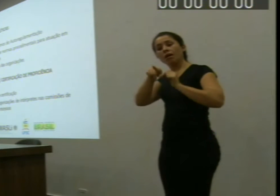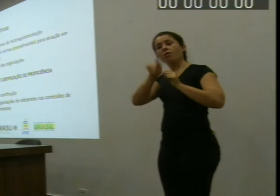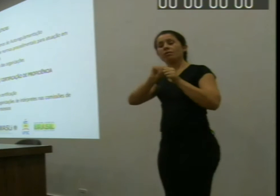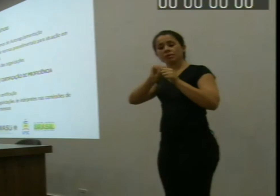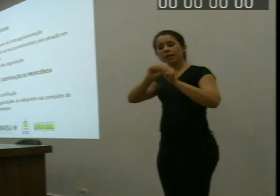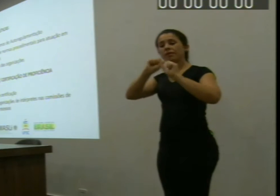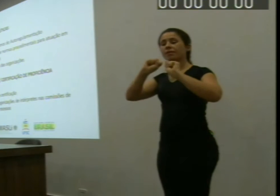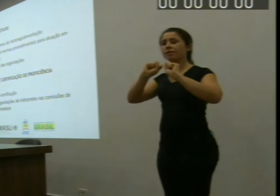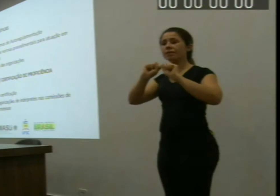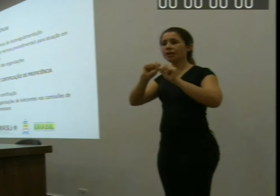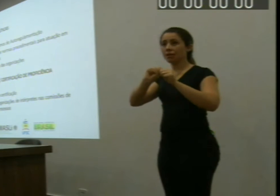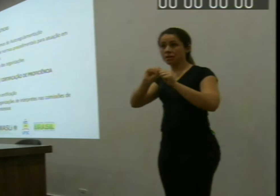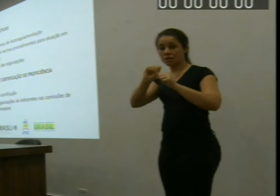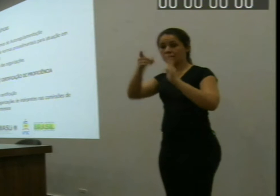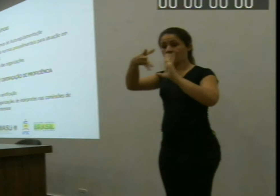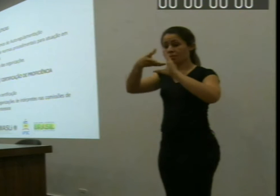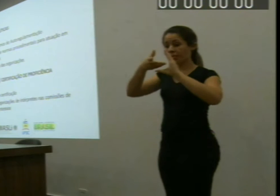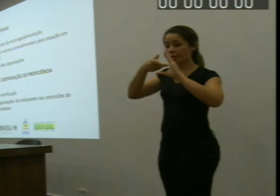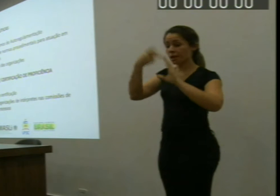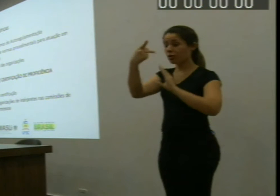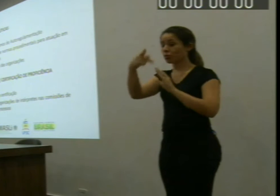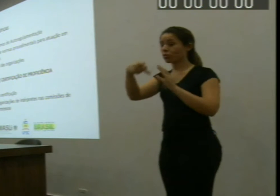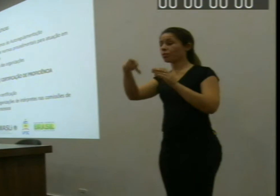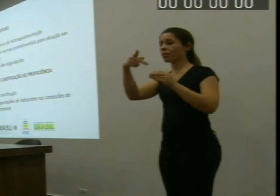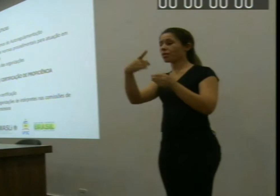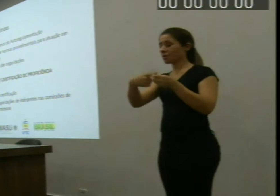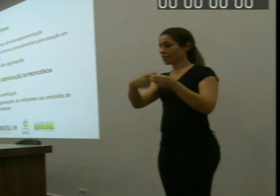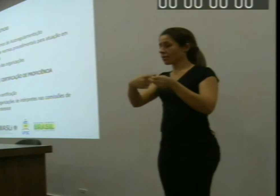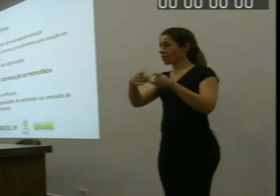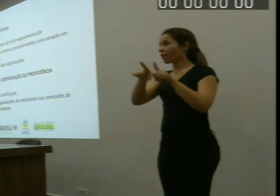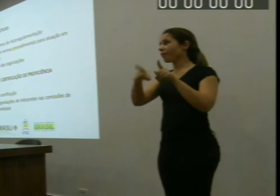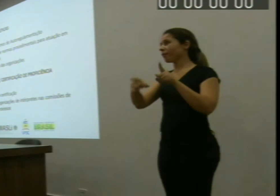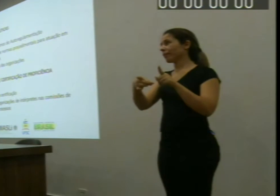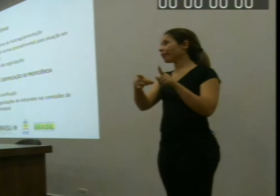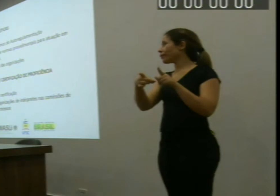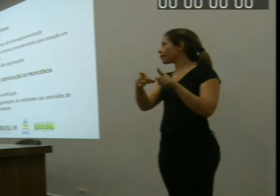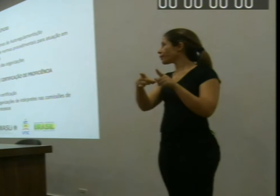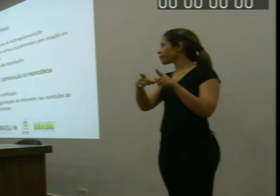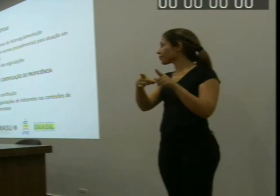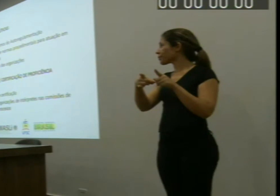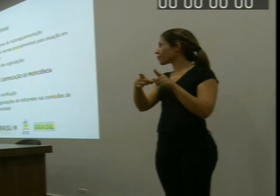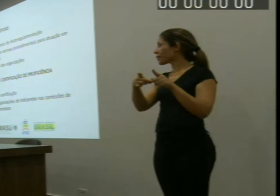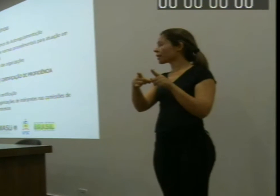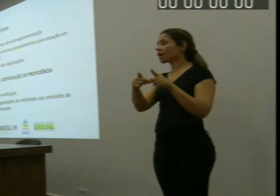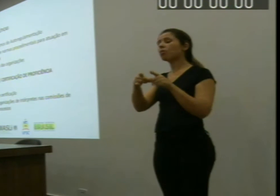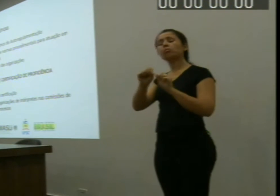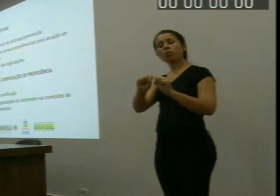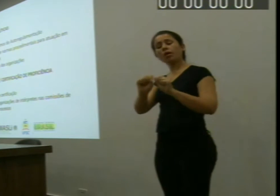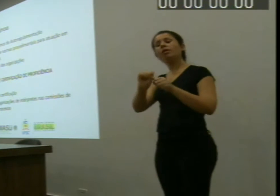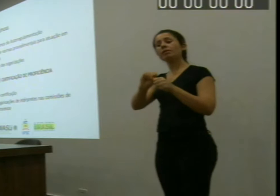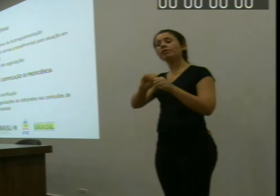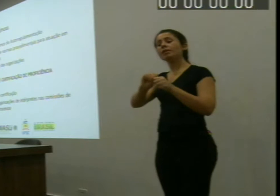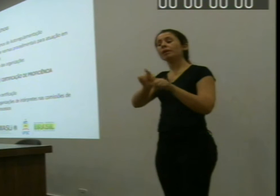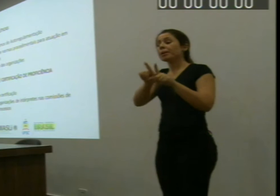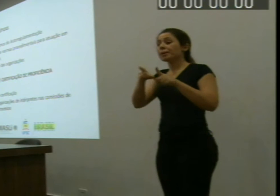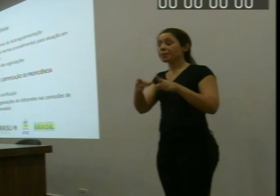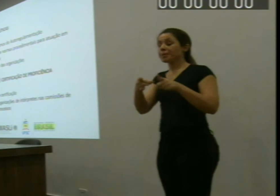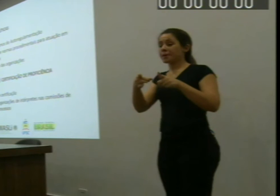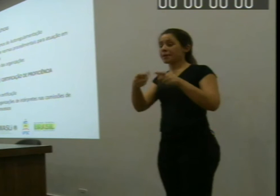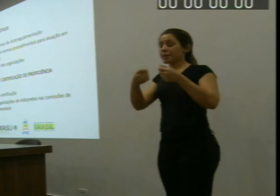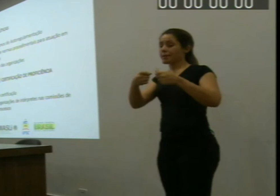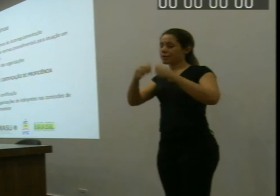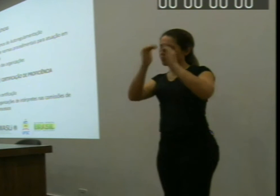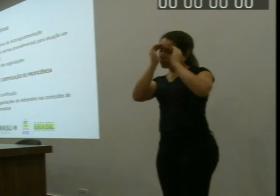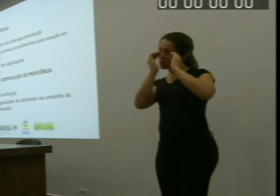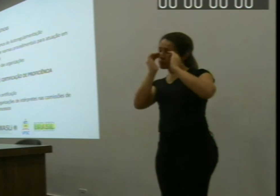ter uma vantagem que ninguém mais vai reclamar de regionalismo no PR libras né então você pode fazer só que para você fazer você vai obedecer